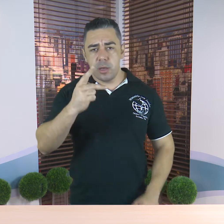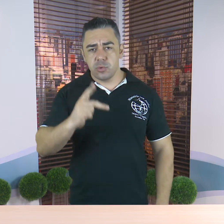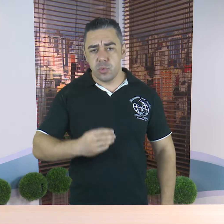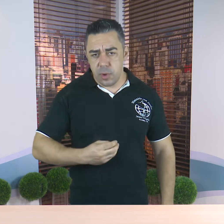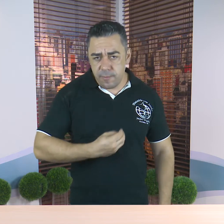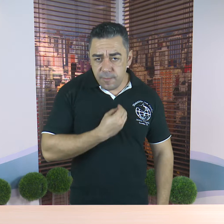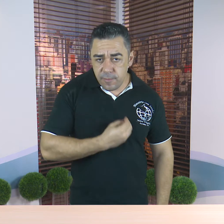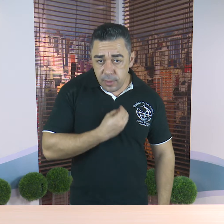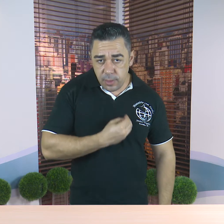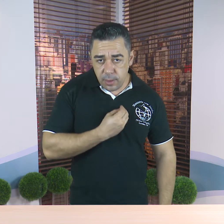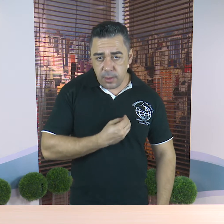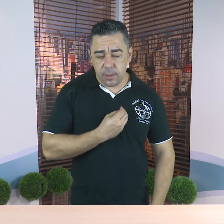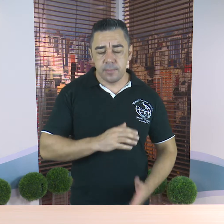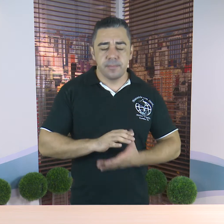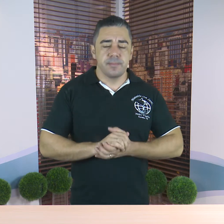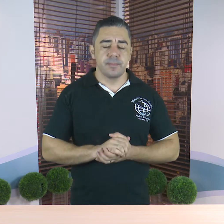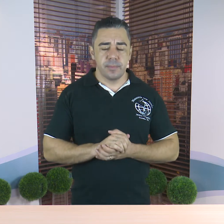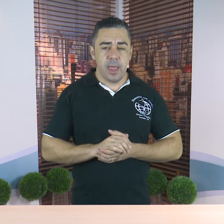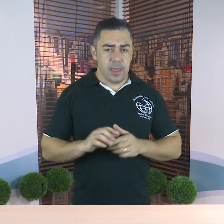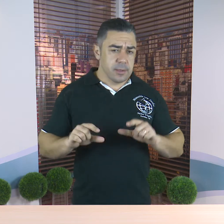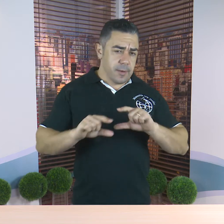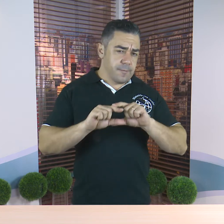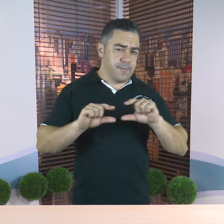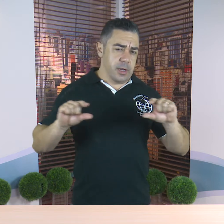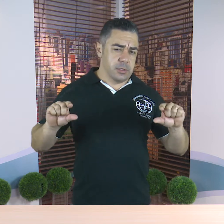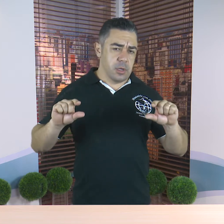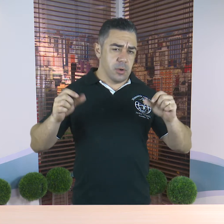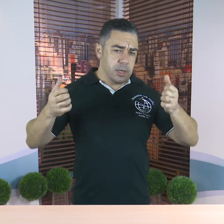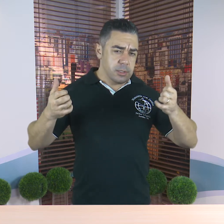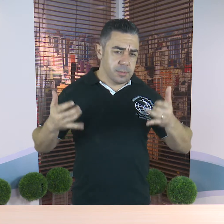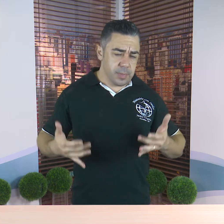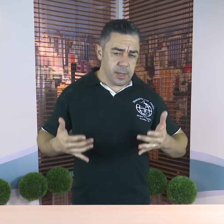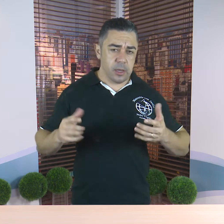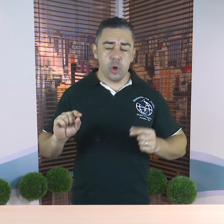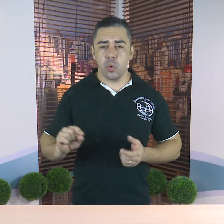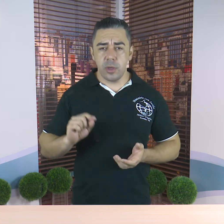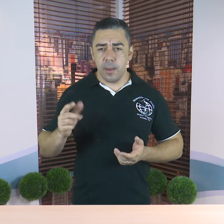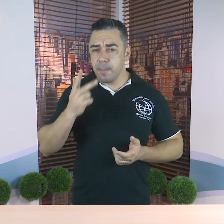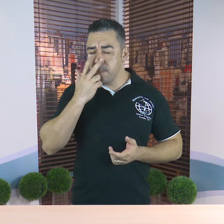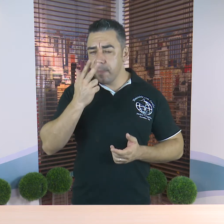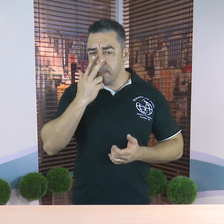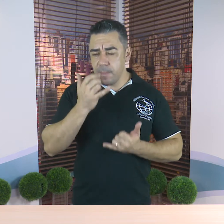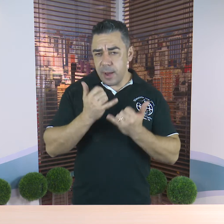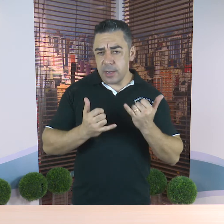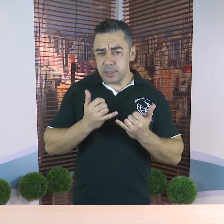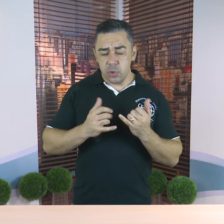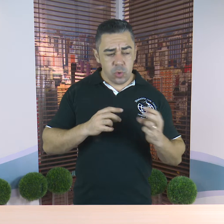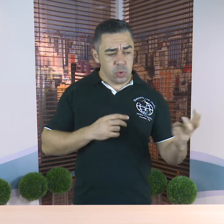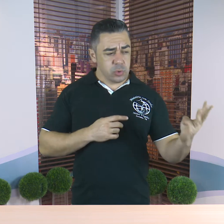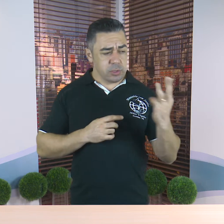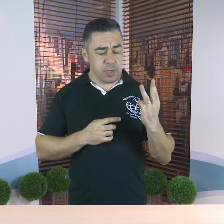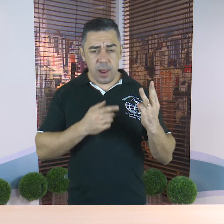tua justiça. Esse versículo torna-se quase um refrão na teologia dos amigos de